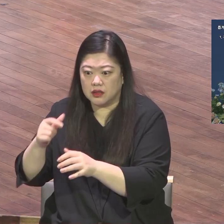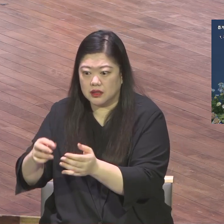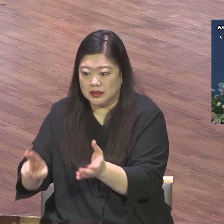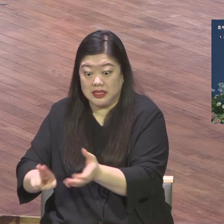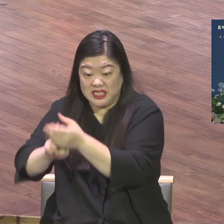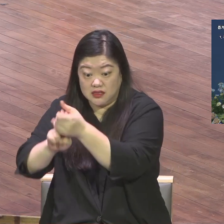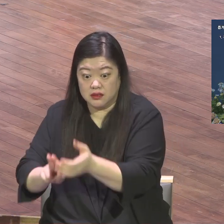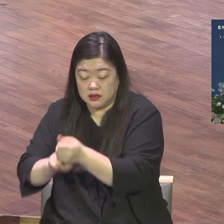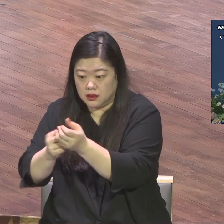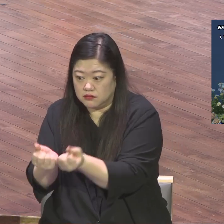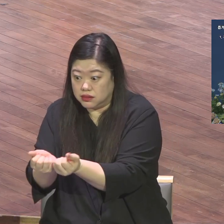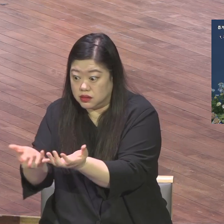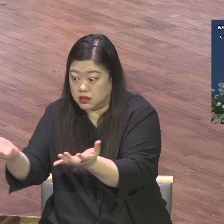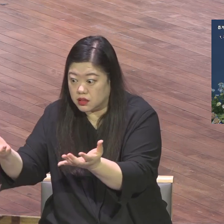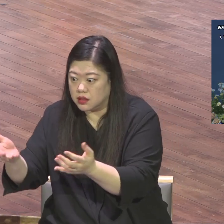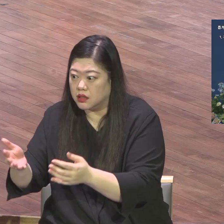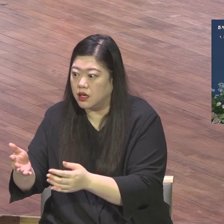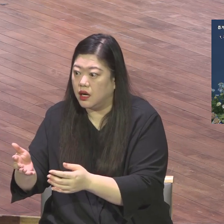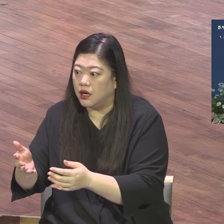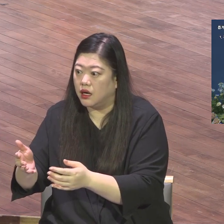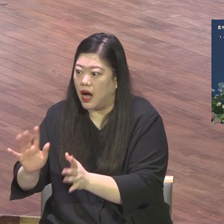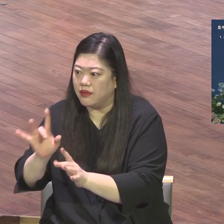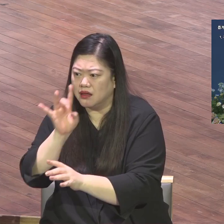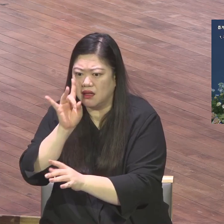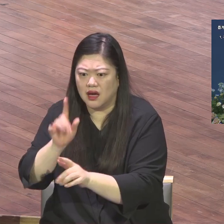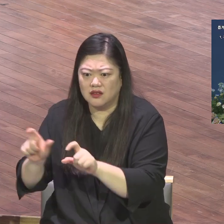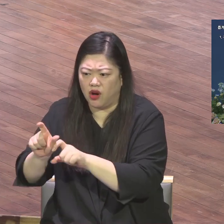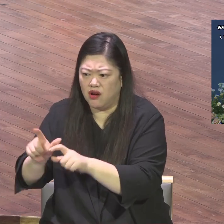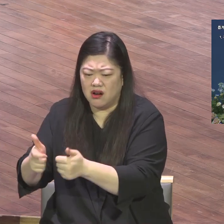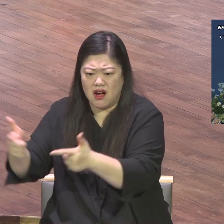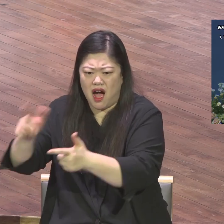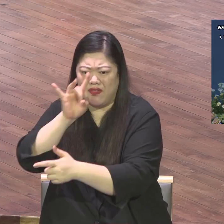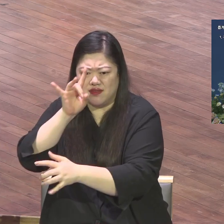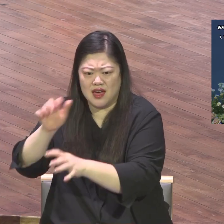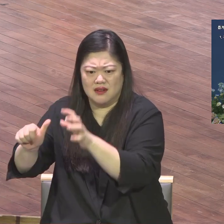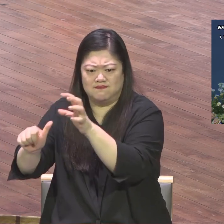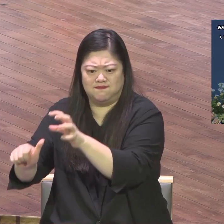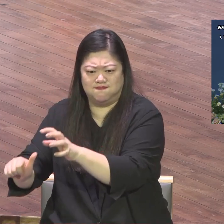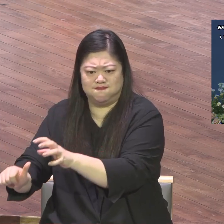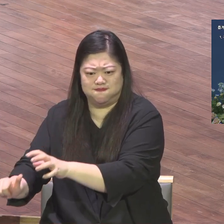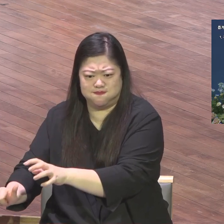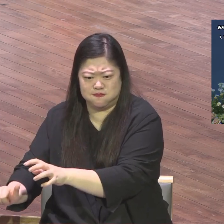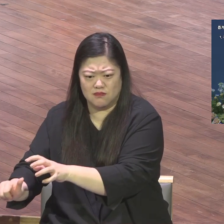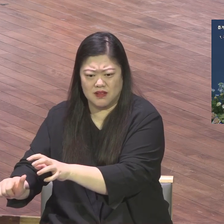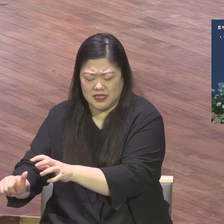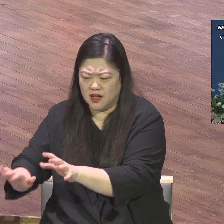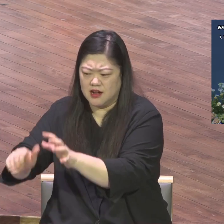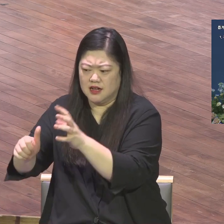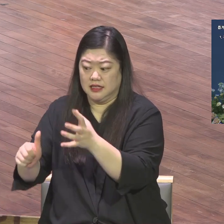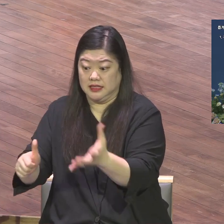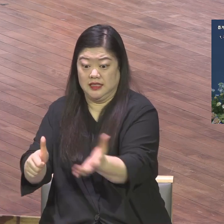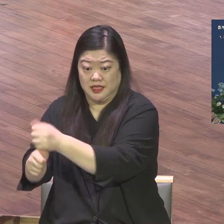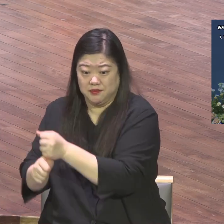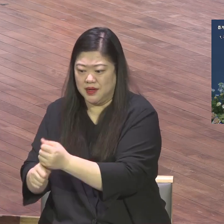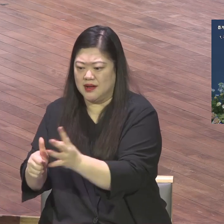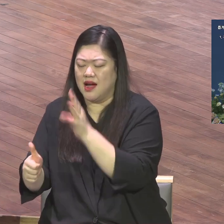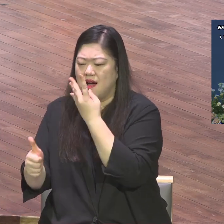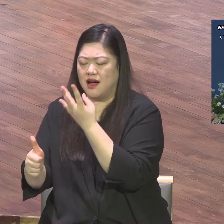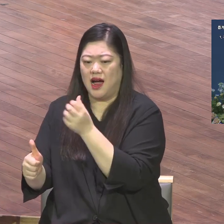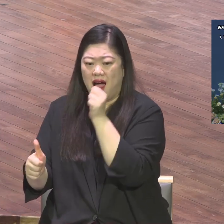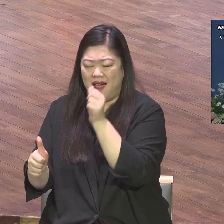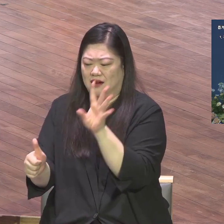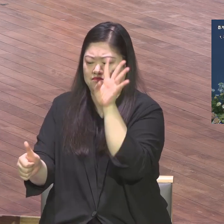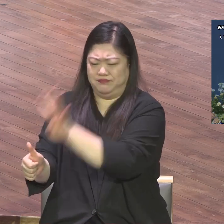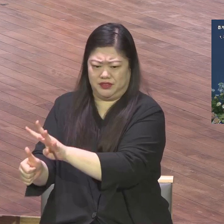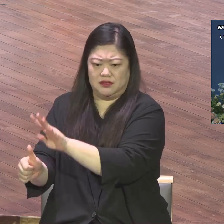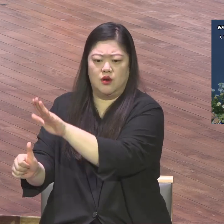하려고 수단과 방법을 가리지 않아서. 그러나 이런 그들의 노력은 수포로 돌아갑니다. 사도들은 감옥에